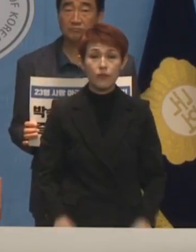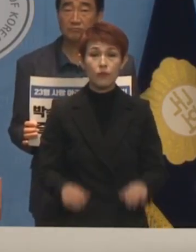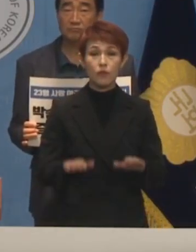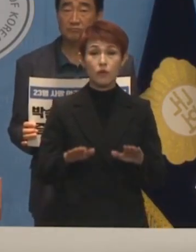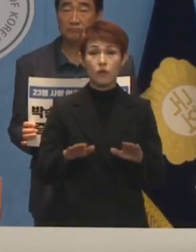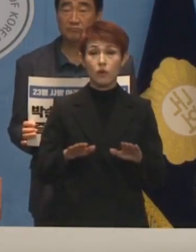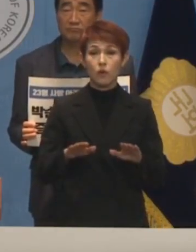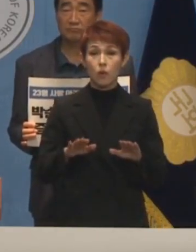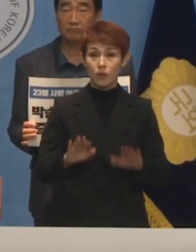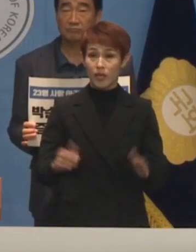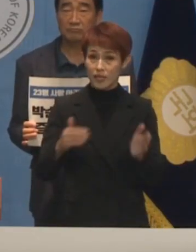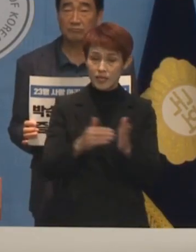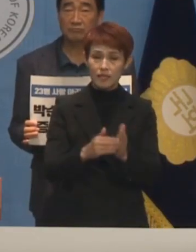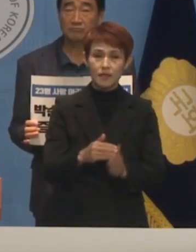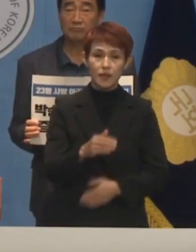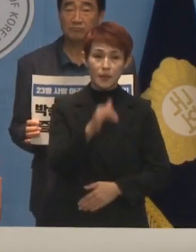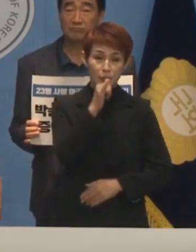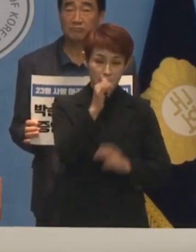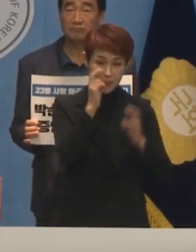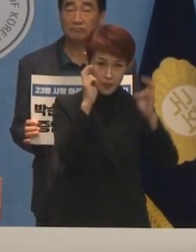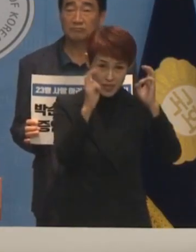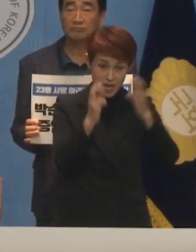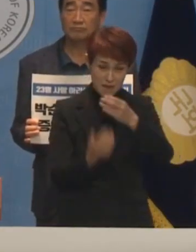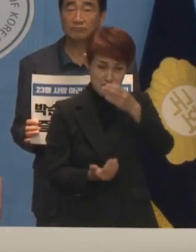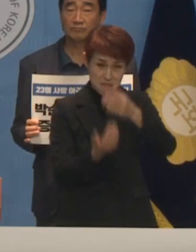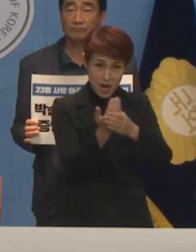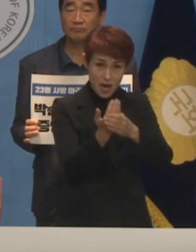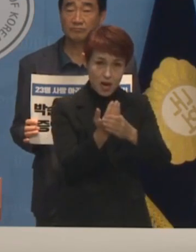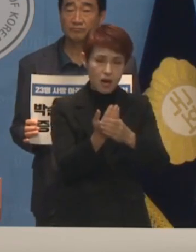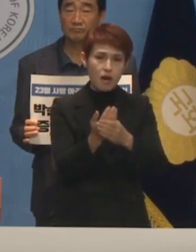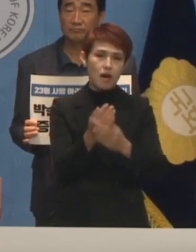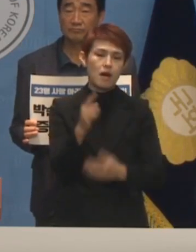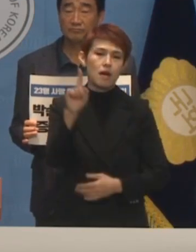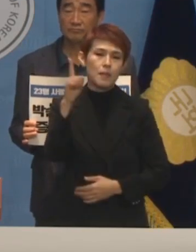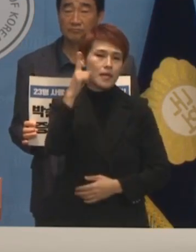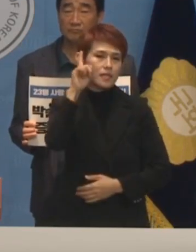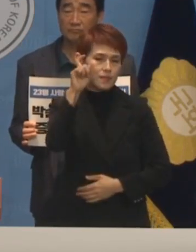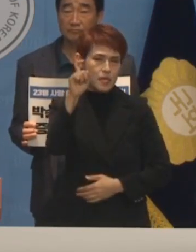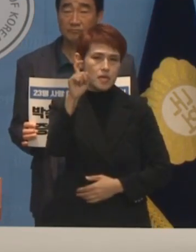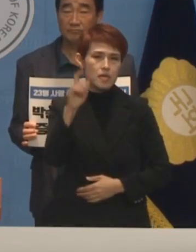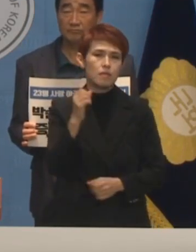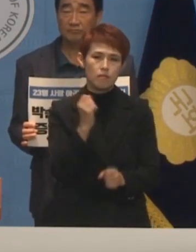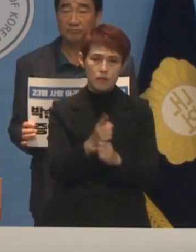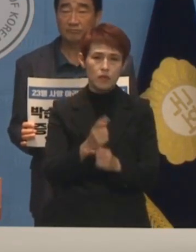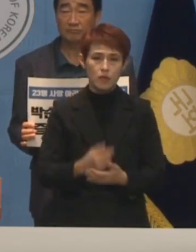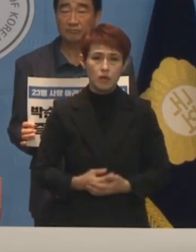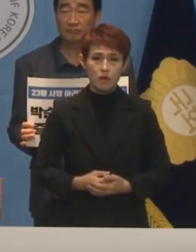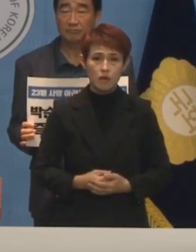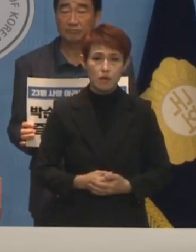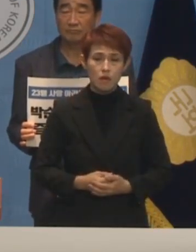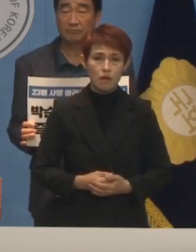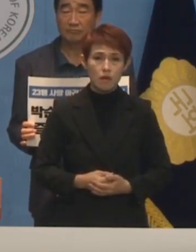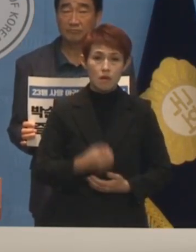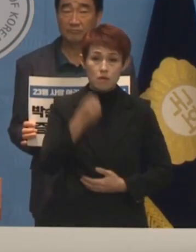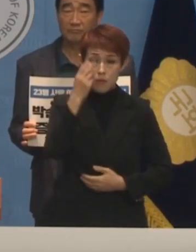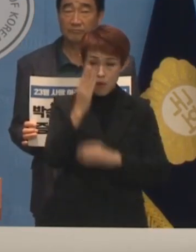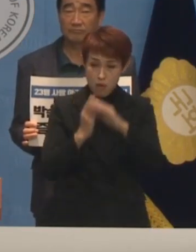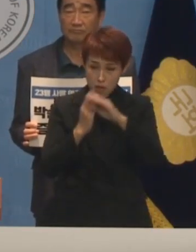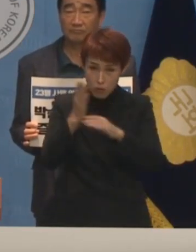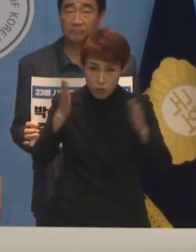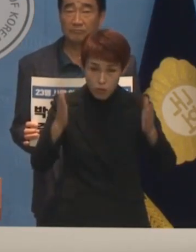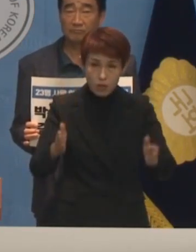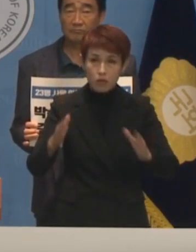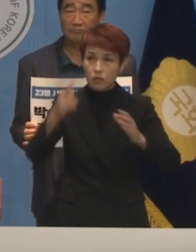오늘로 아리셀 중대재해 참사가 벌어진 지 110일이 됐습니다. 110일 동안